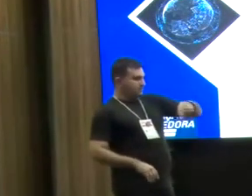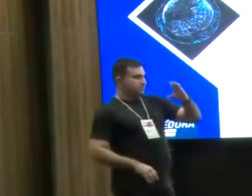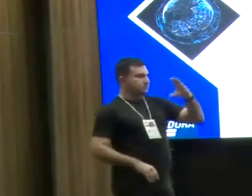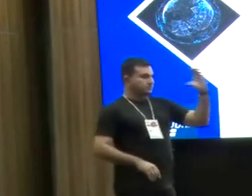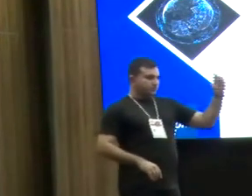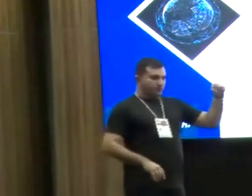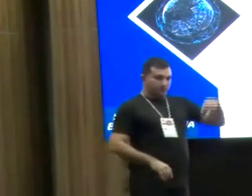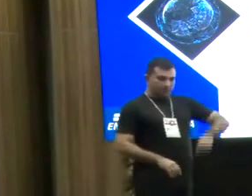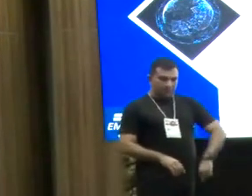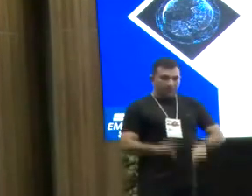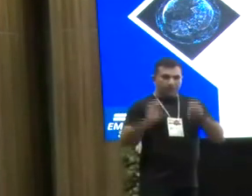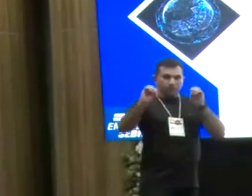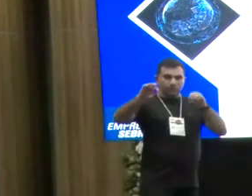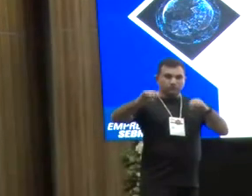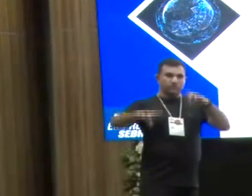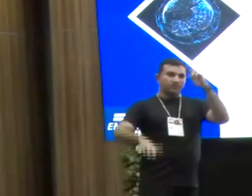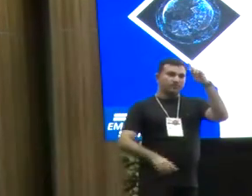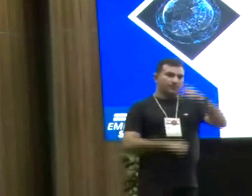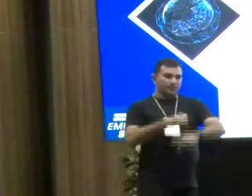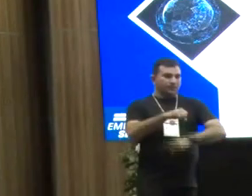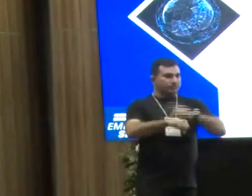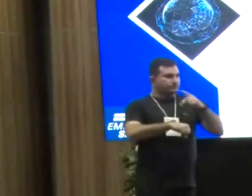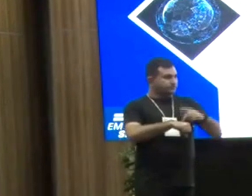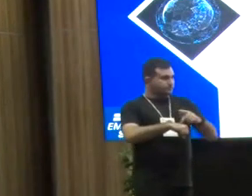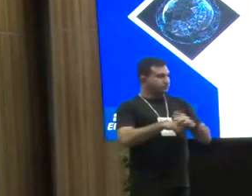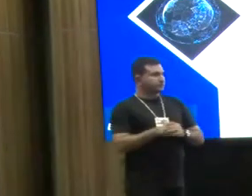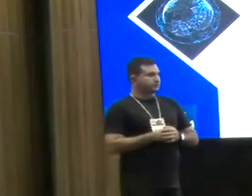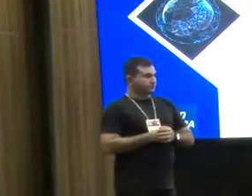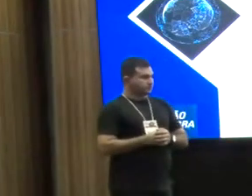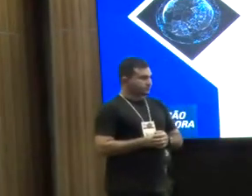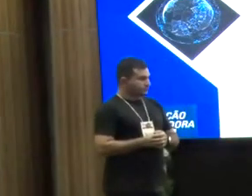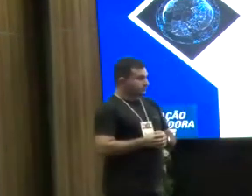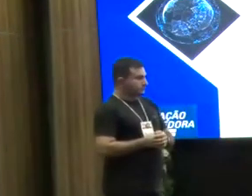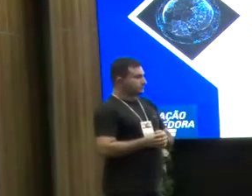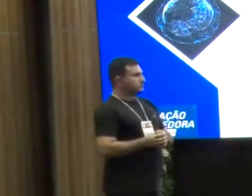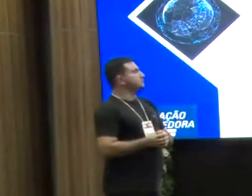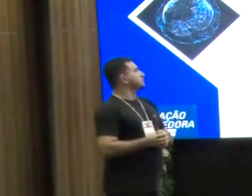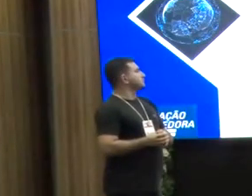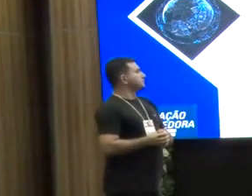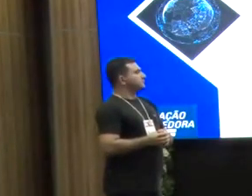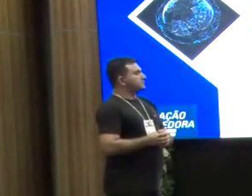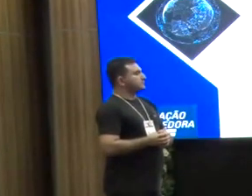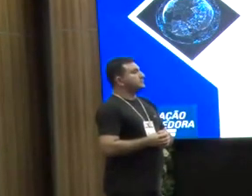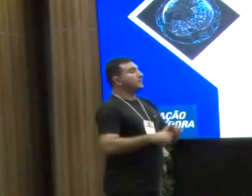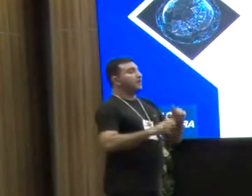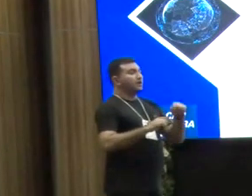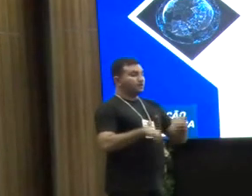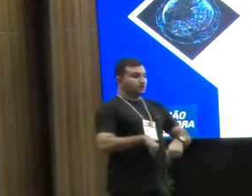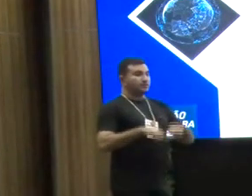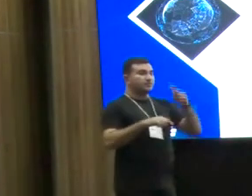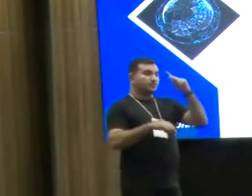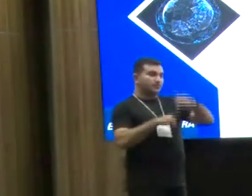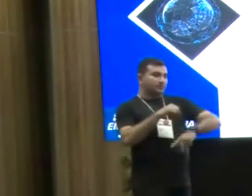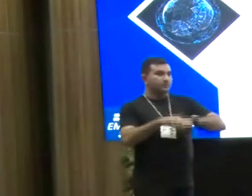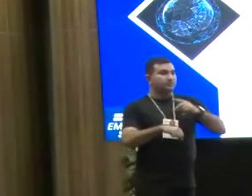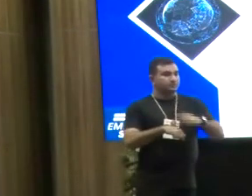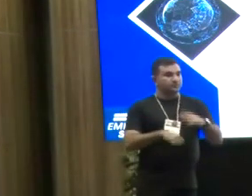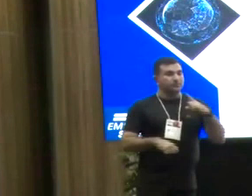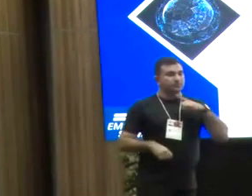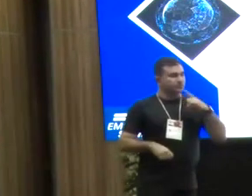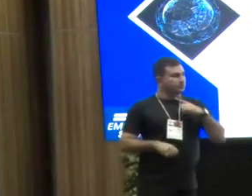Porque o país tinha diretrizes curriculares nacionais, mas não tinha base.